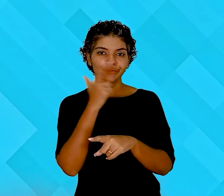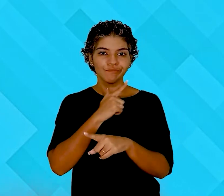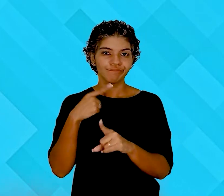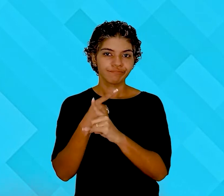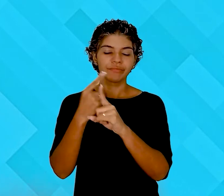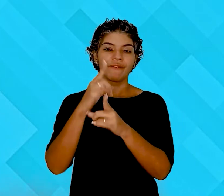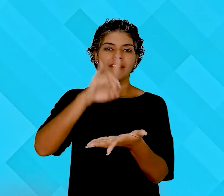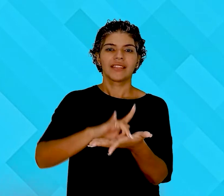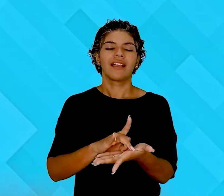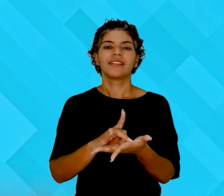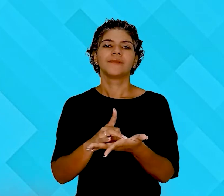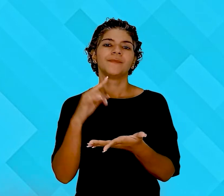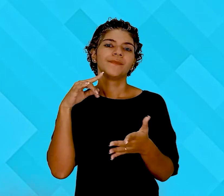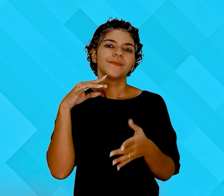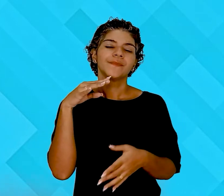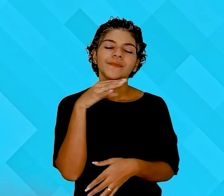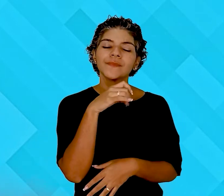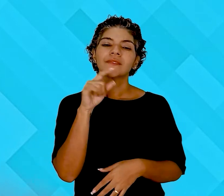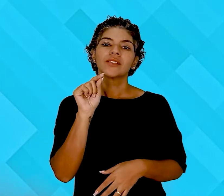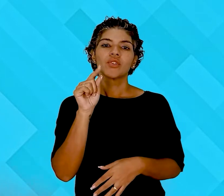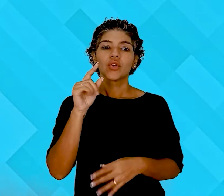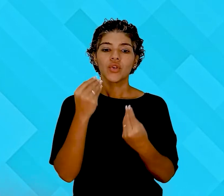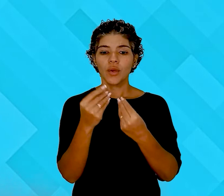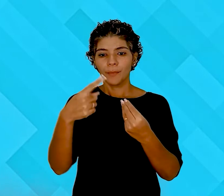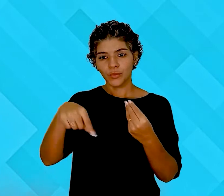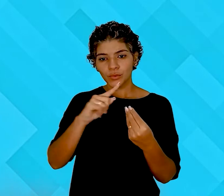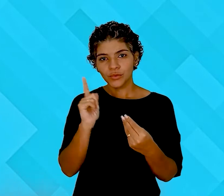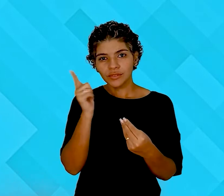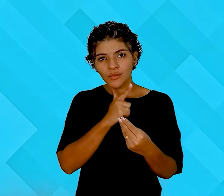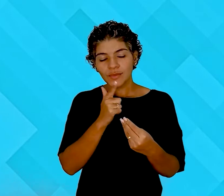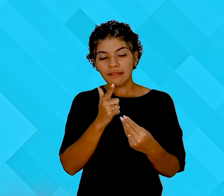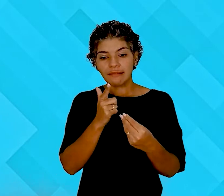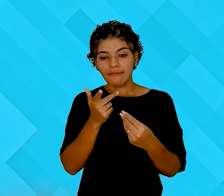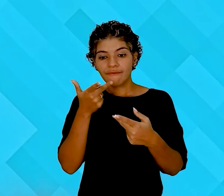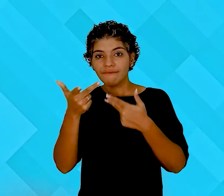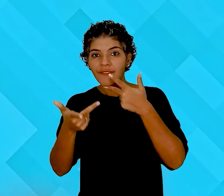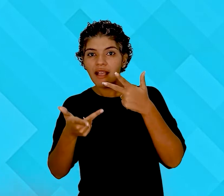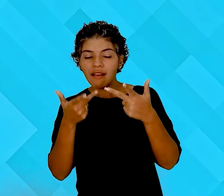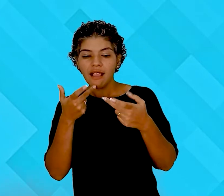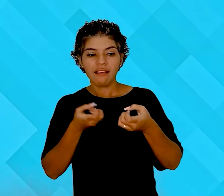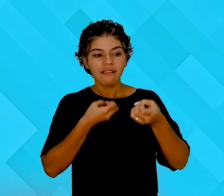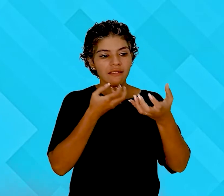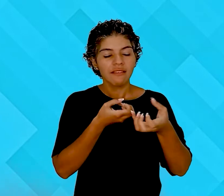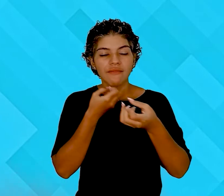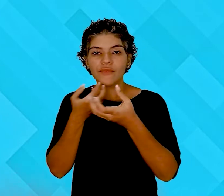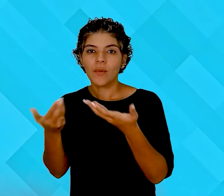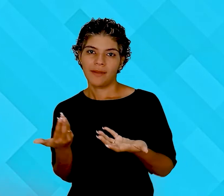assertividade, mas que seja de forma ética, de forma transparente? Porque aí sim a gente consegue estabelecer uma